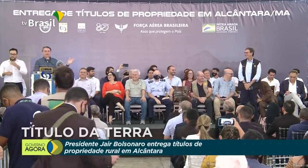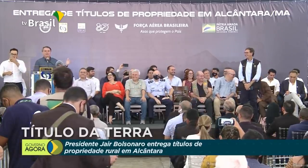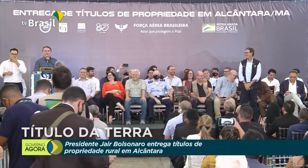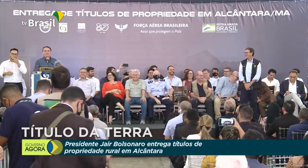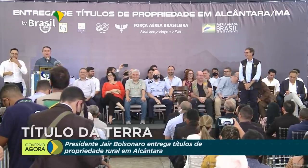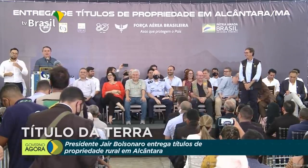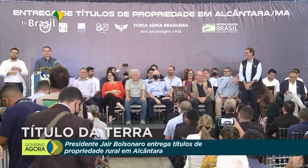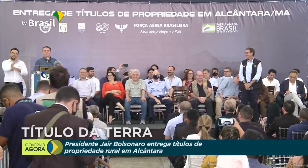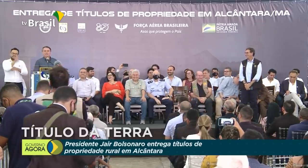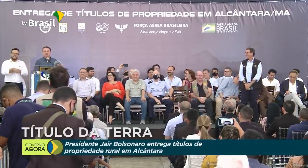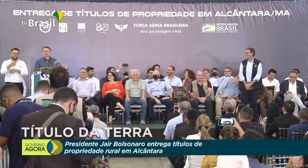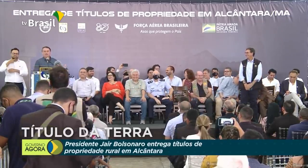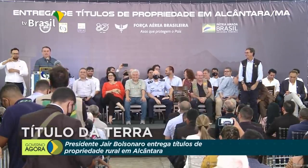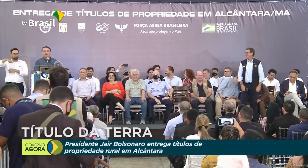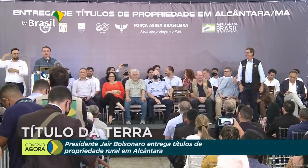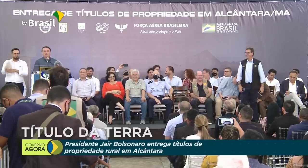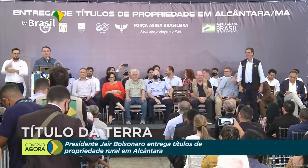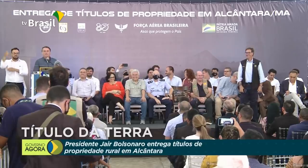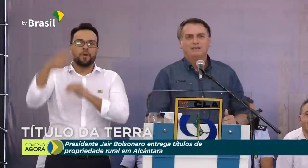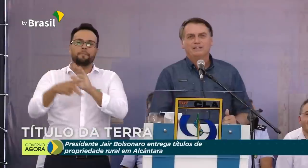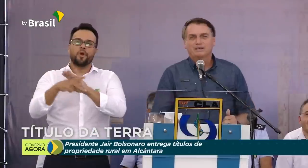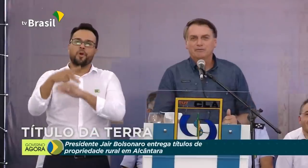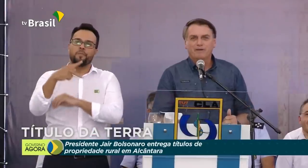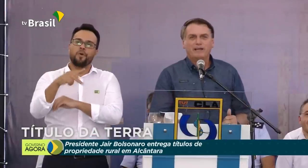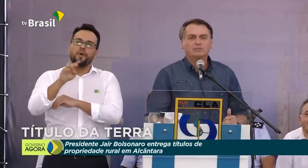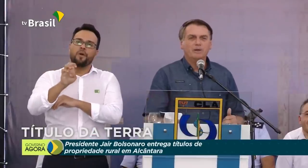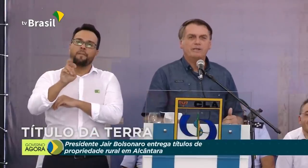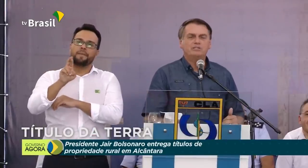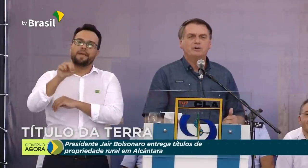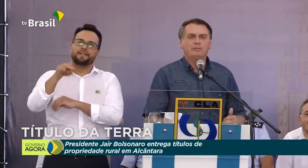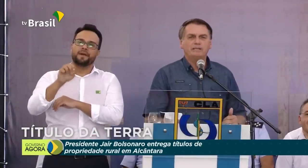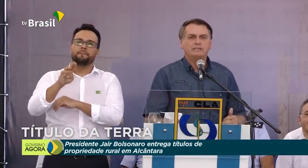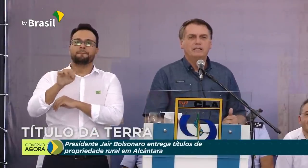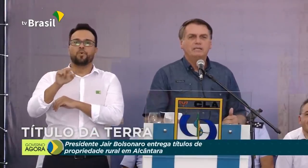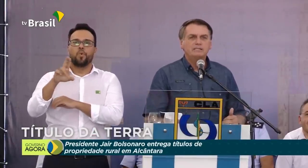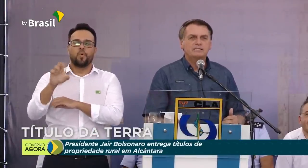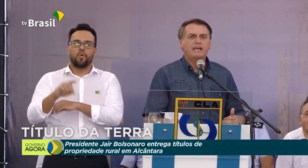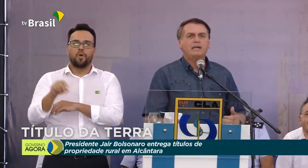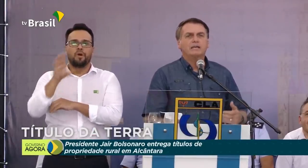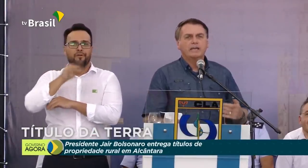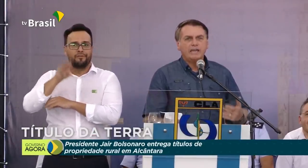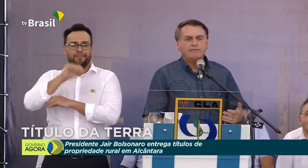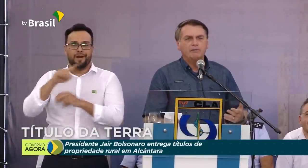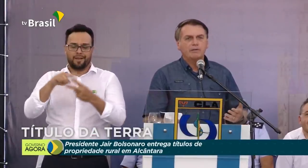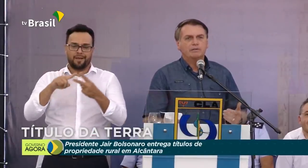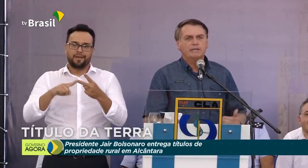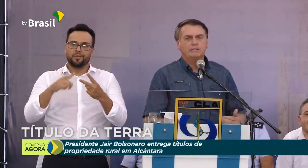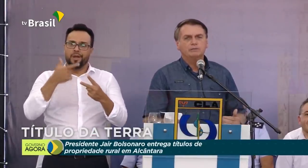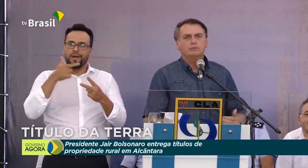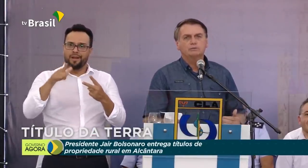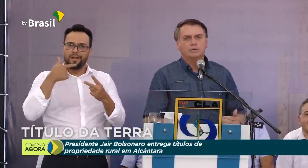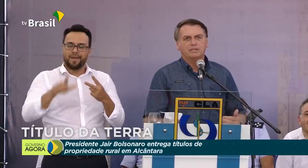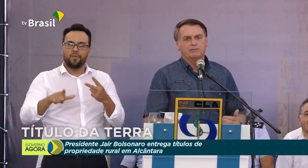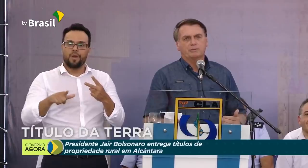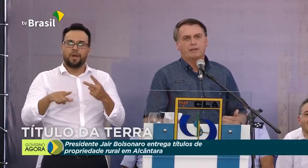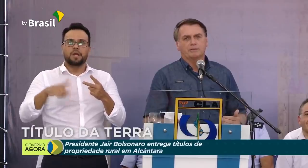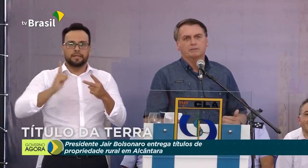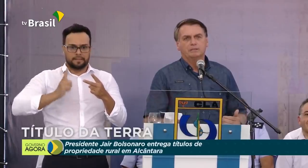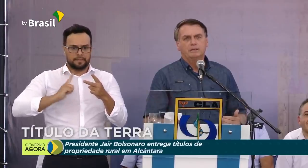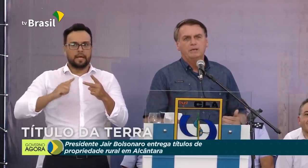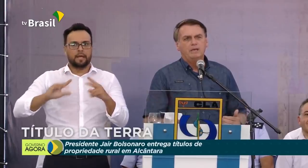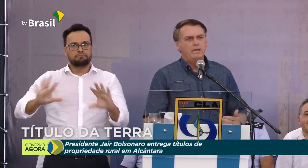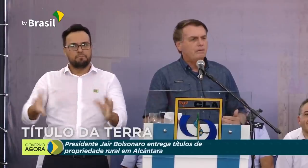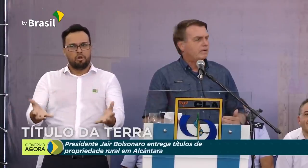Um cabra da peste de Pernambuco, que fala 2 idiomas e está revolucionando o turismo no